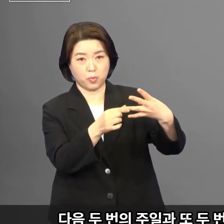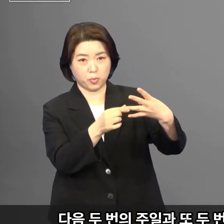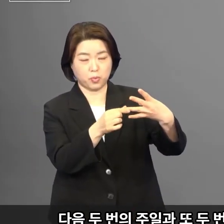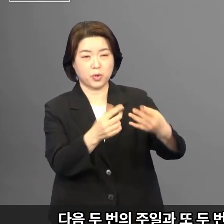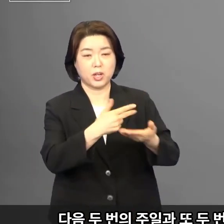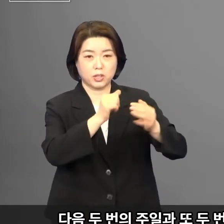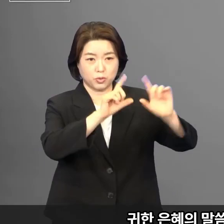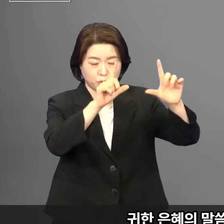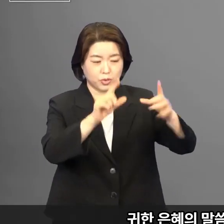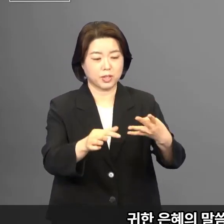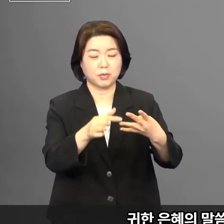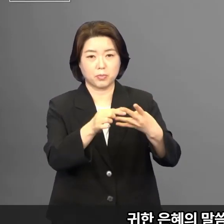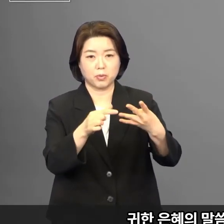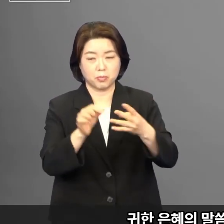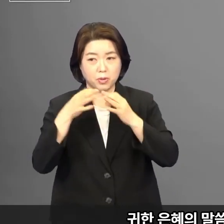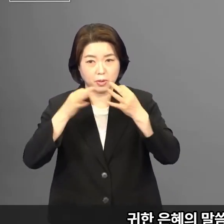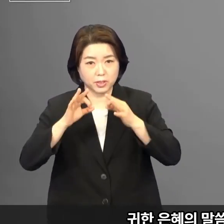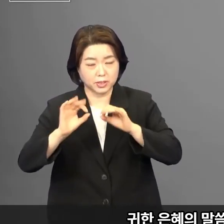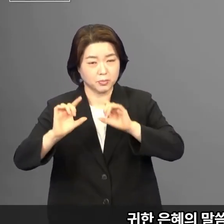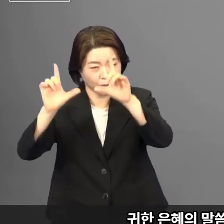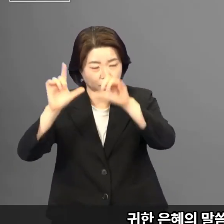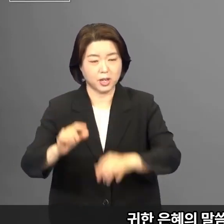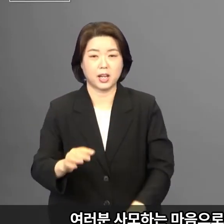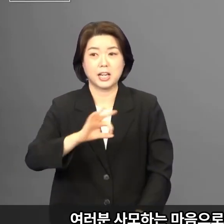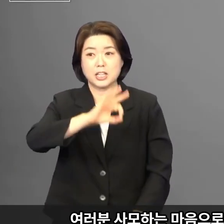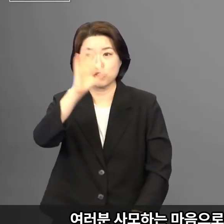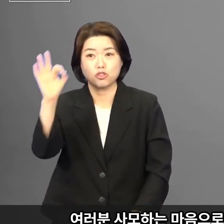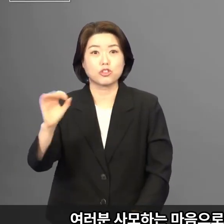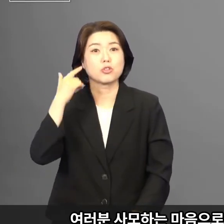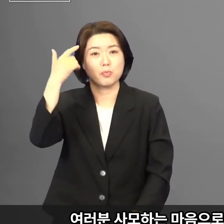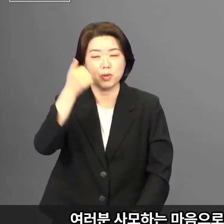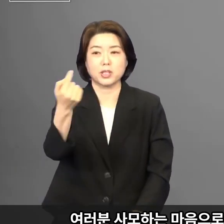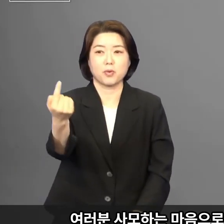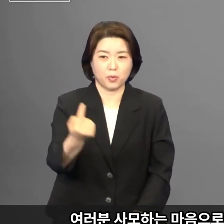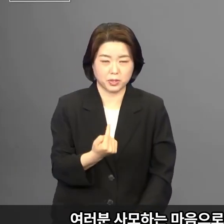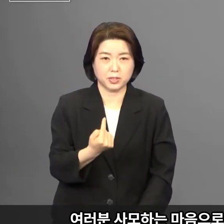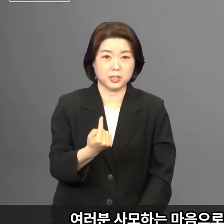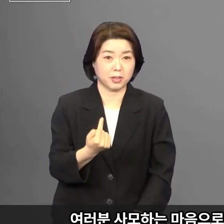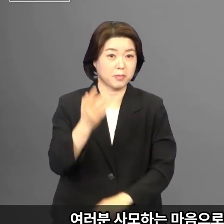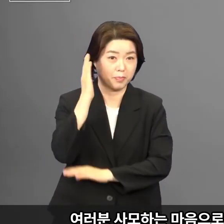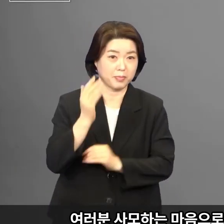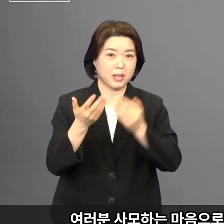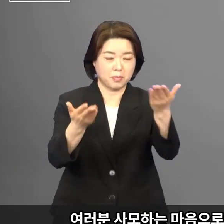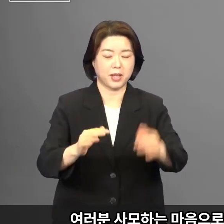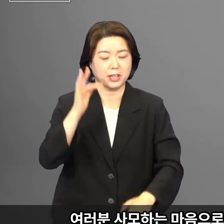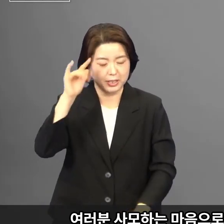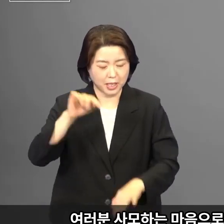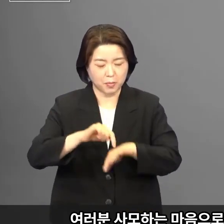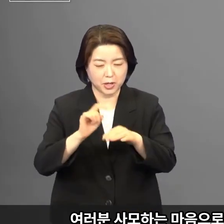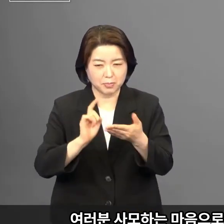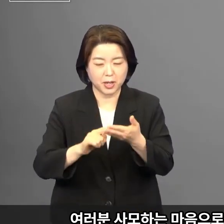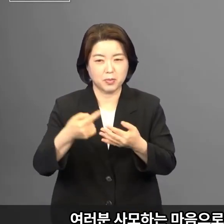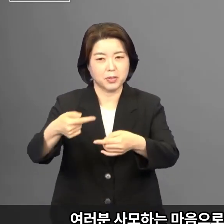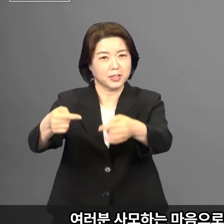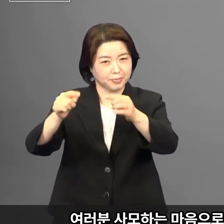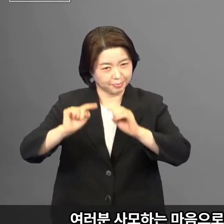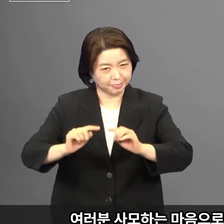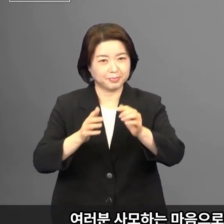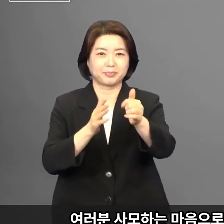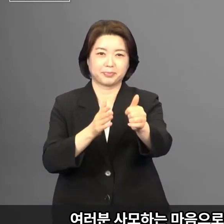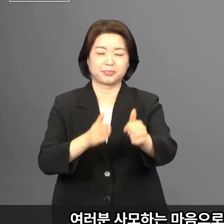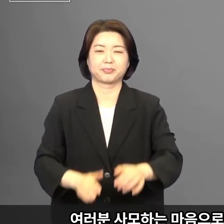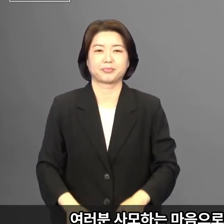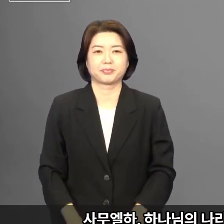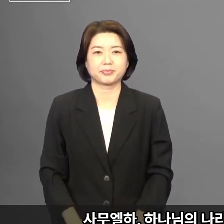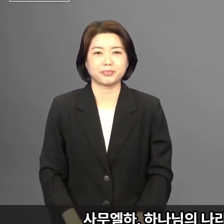목사님 오셔서 귀한 은혜의 말씀을 전해 주실 것입니다. 여러분 사모하는 마음으로 예배에 와주시면